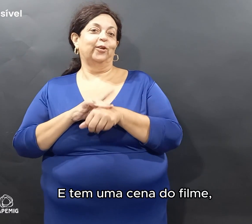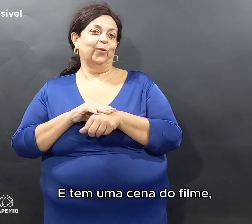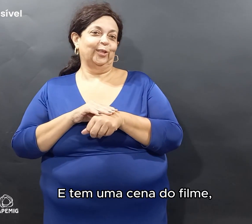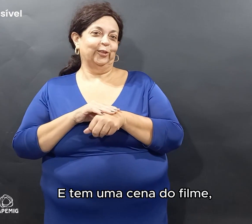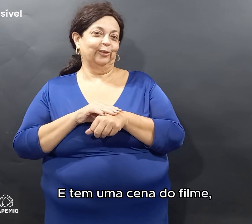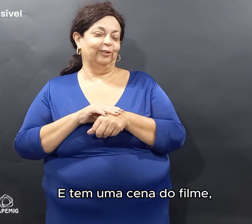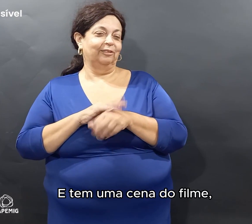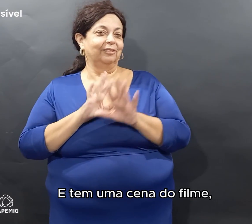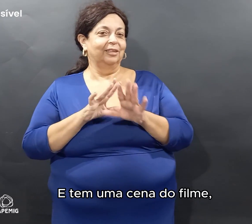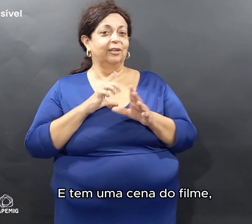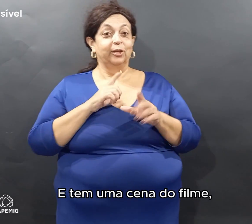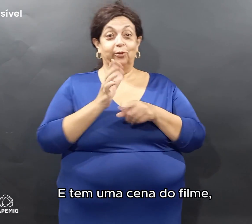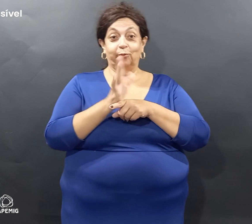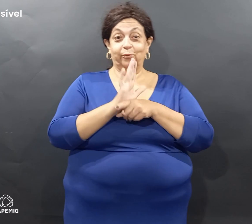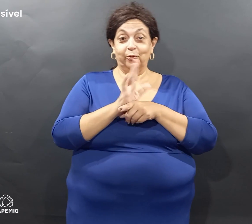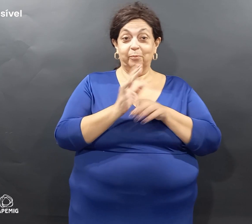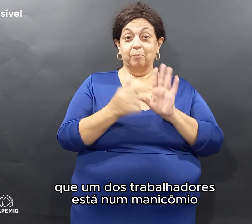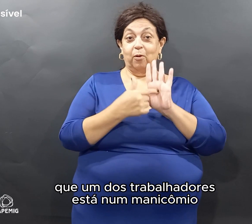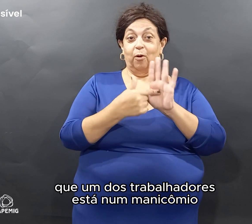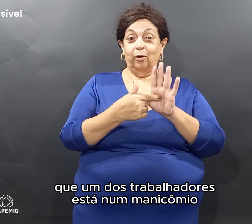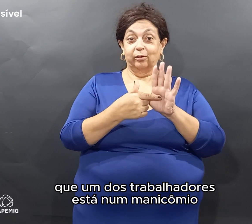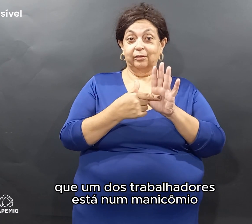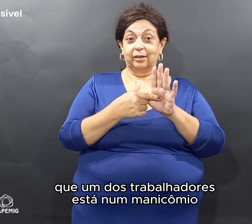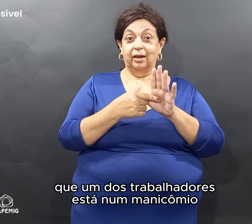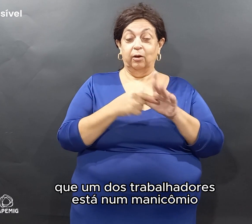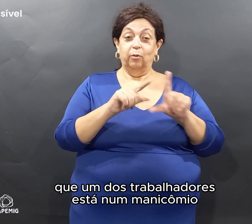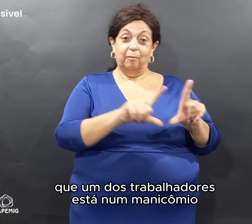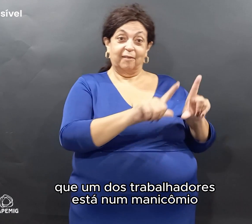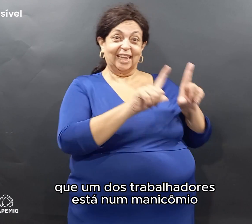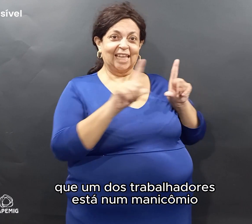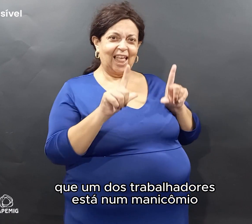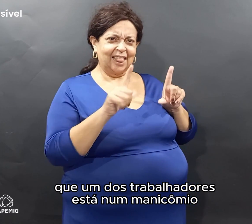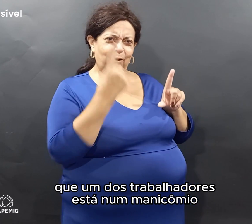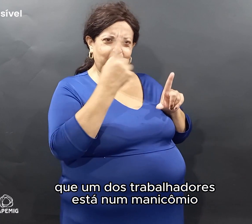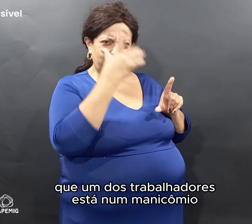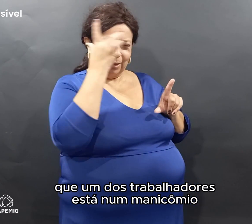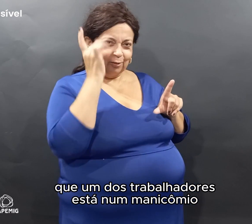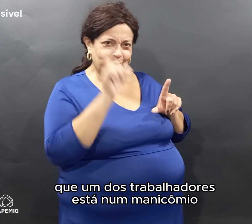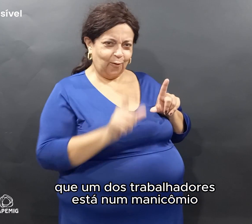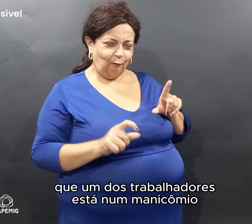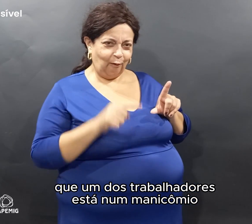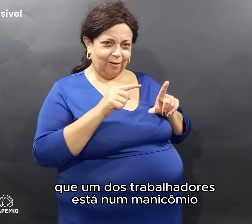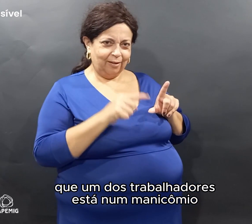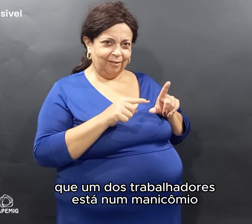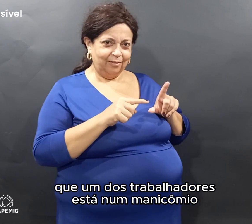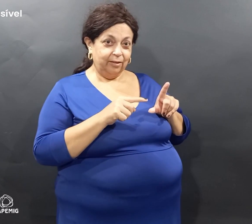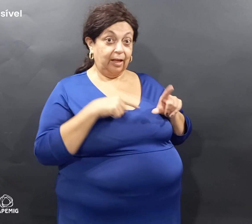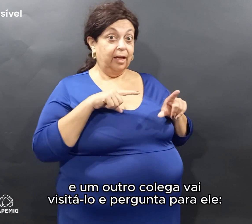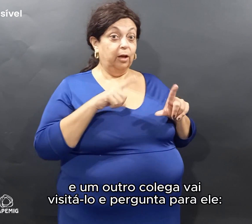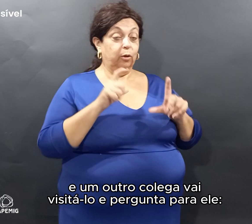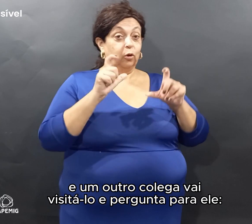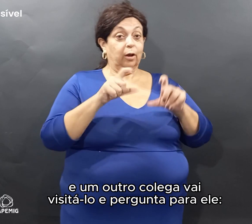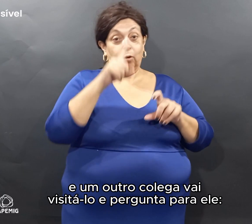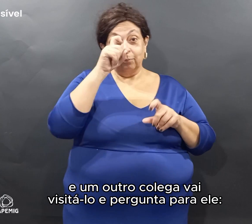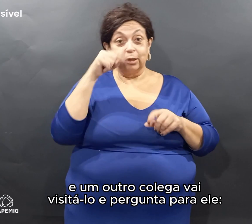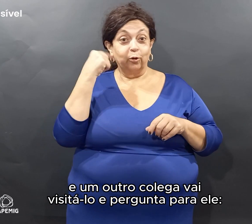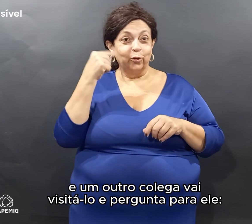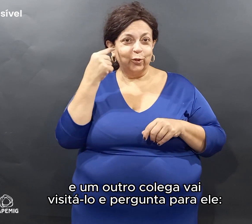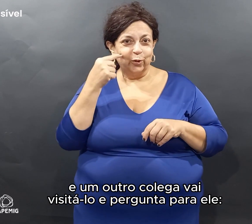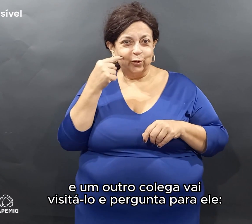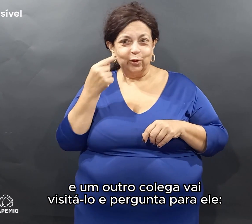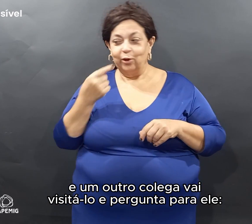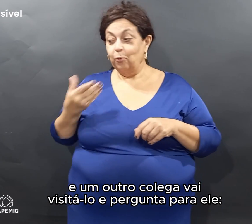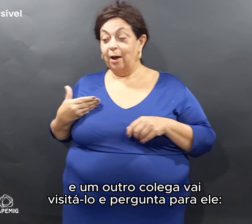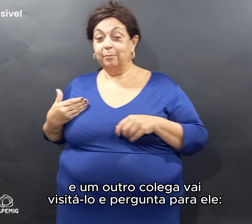E tem uma cena do filme que um dos trabalhadores está num manicômio e um outro colega